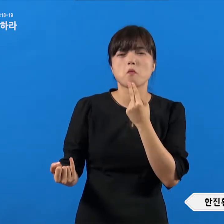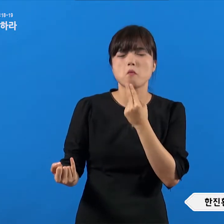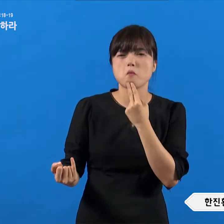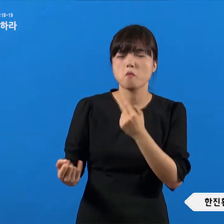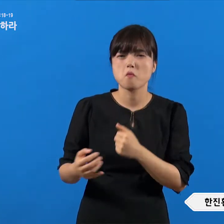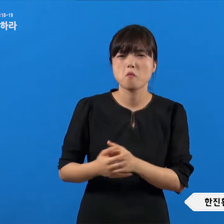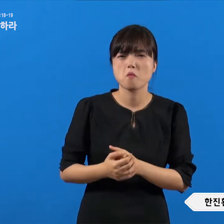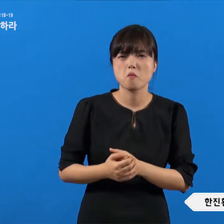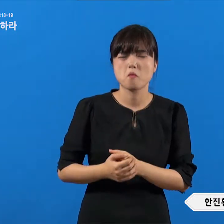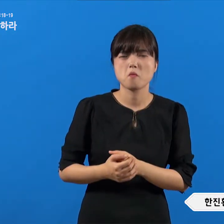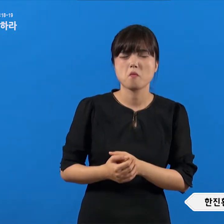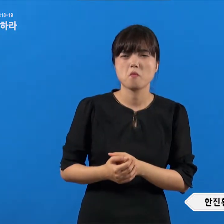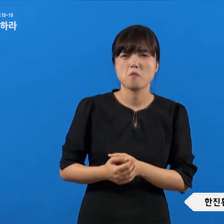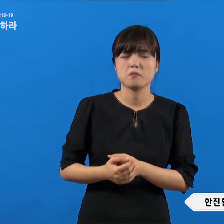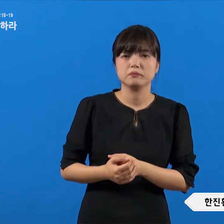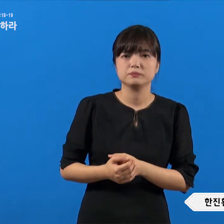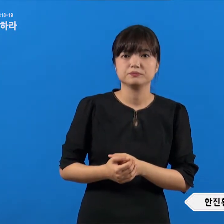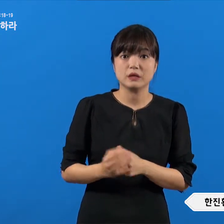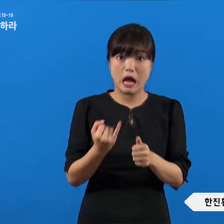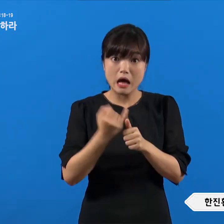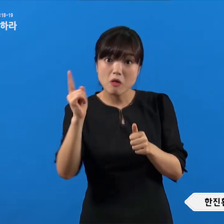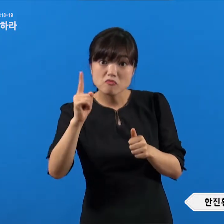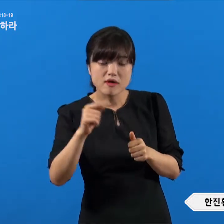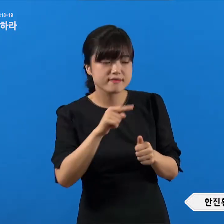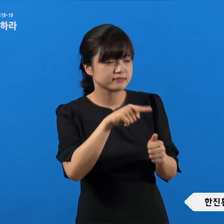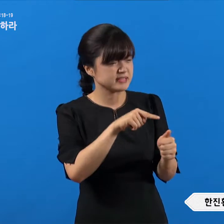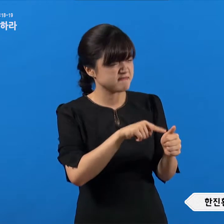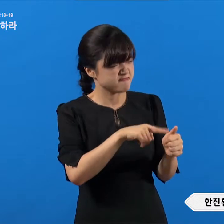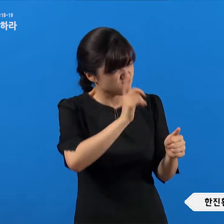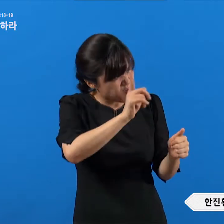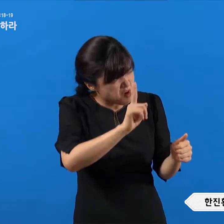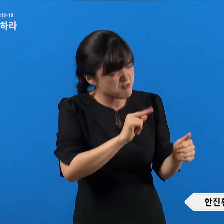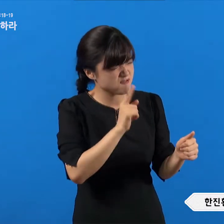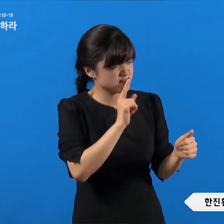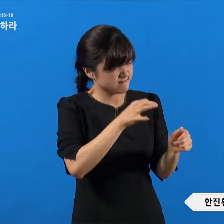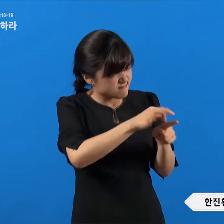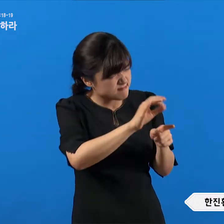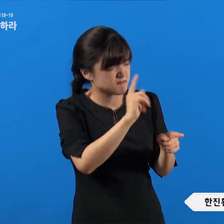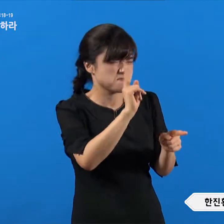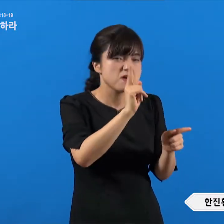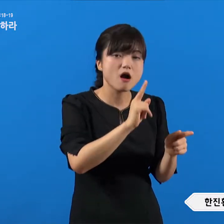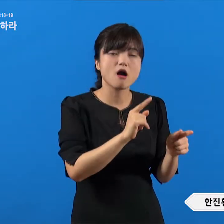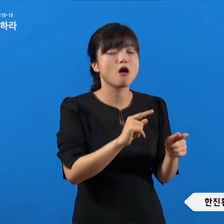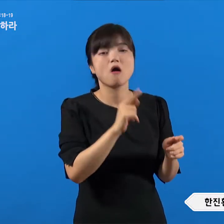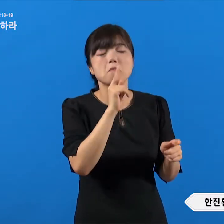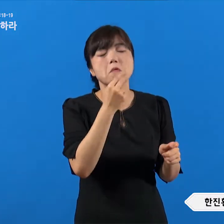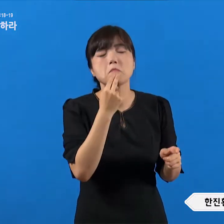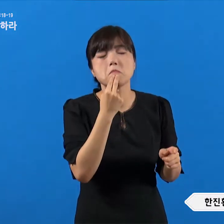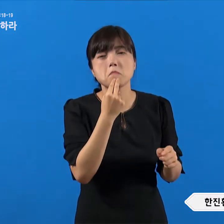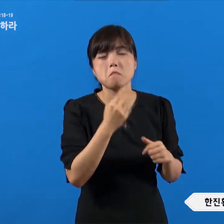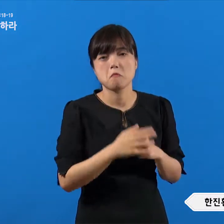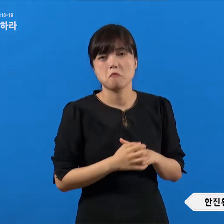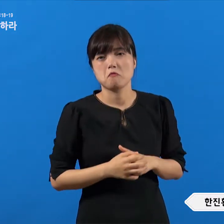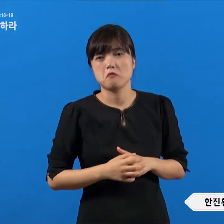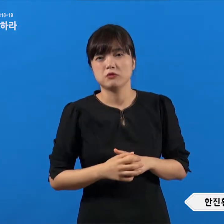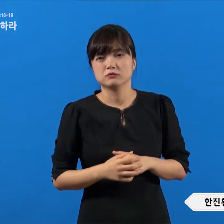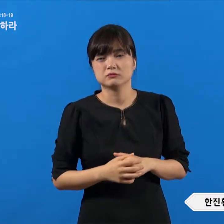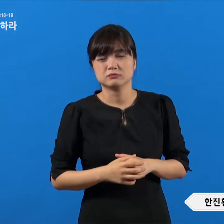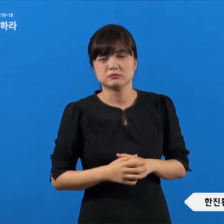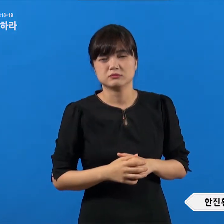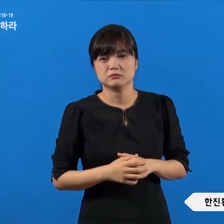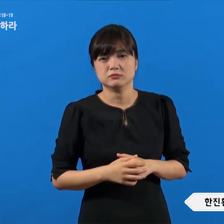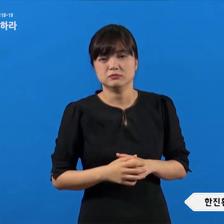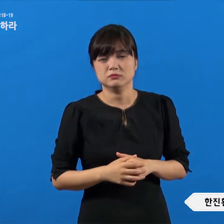그렇게 다그치지 않습니다. 아내는 또 남편을 향해서 당신 아무나 만나고 다니지 말라고 그렇게 핀잔을